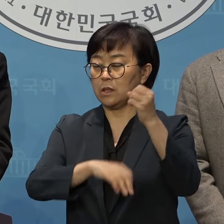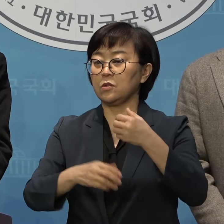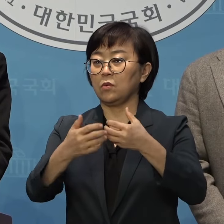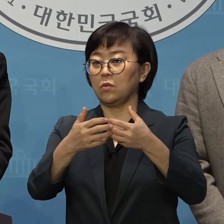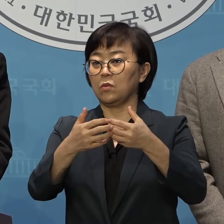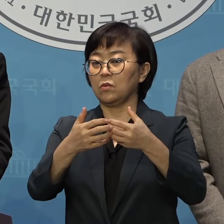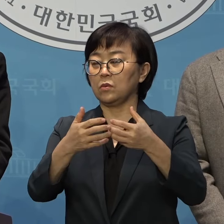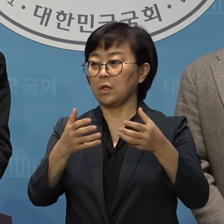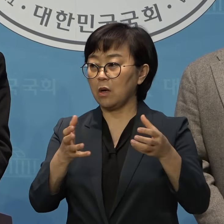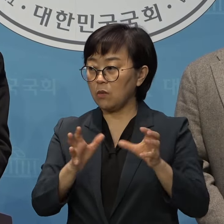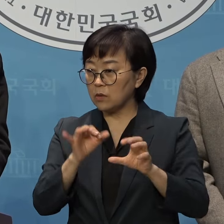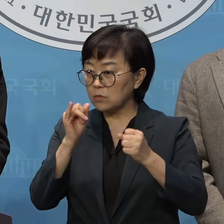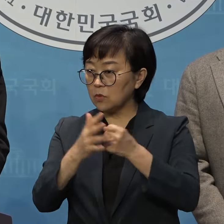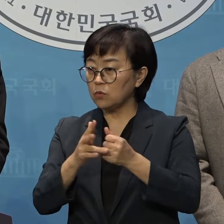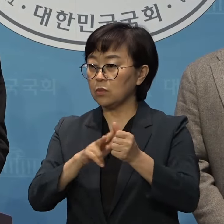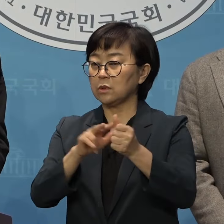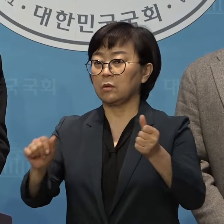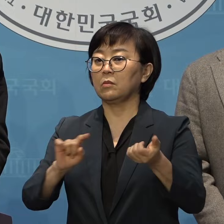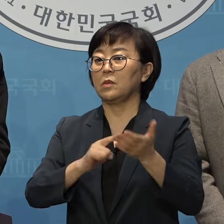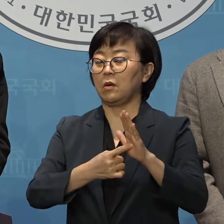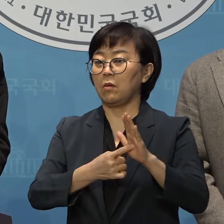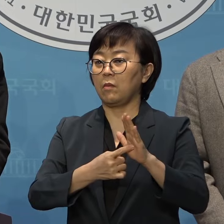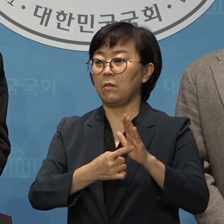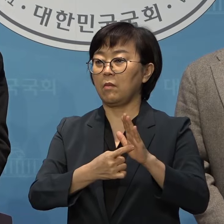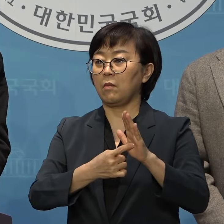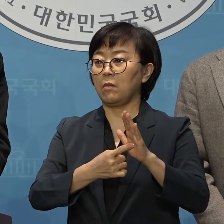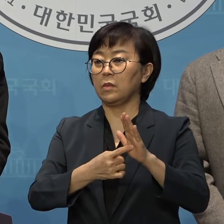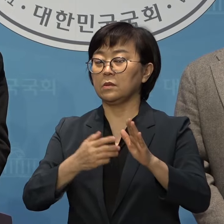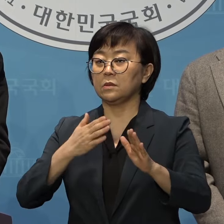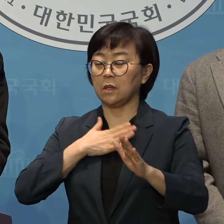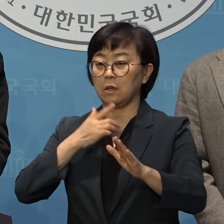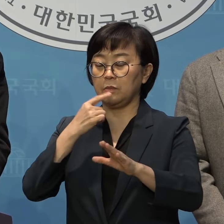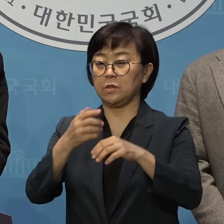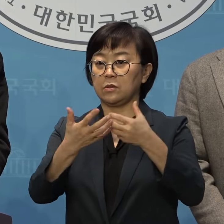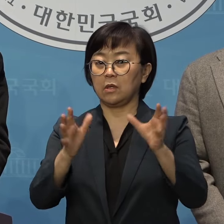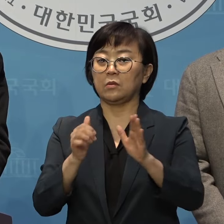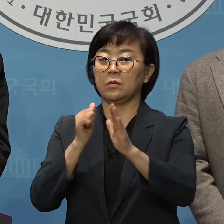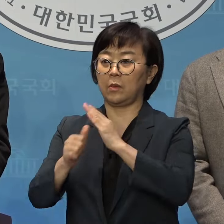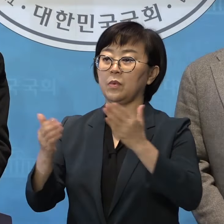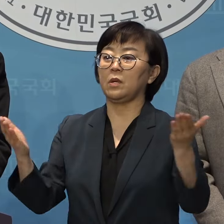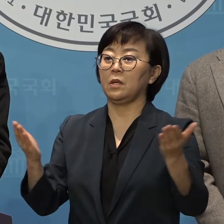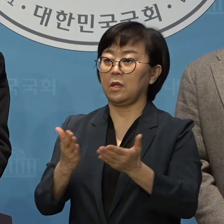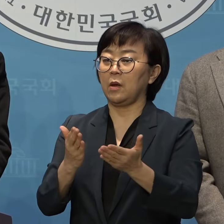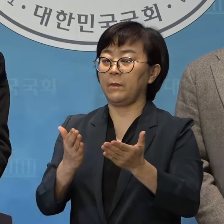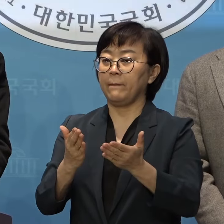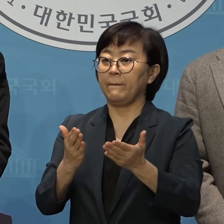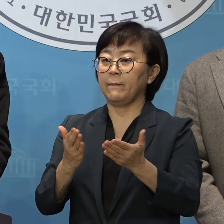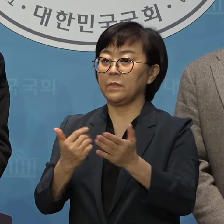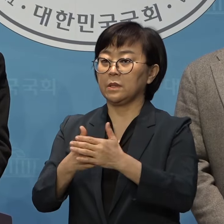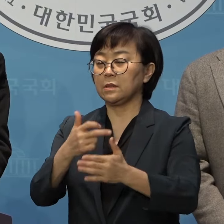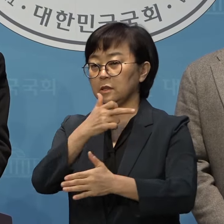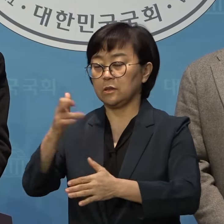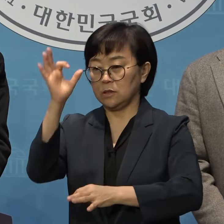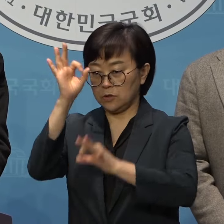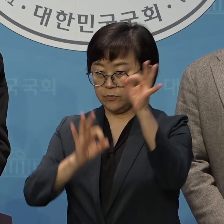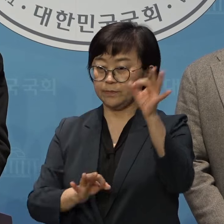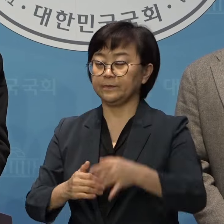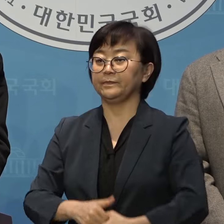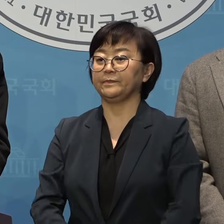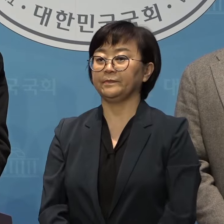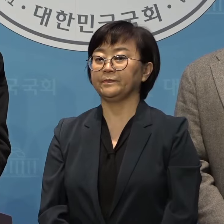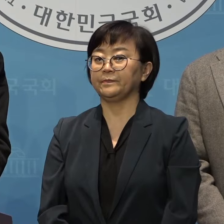당헌을 고쳐가며 후보자를 낸 것은 제가 민주당 대표로 일하면서 저지른 크나큰